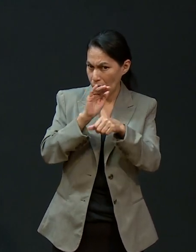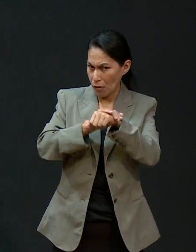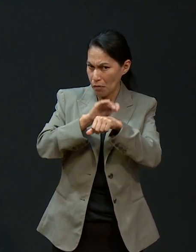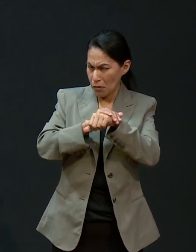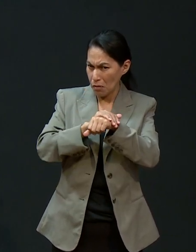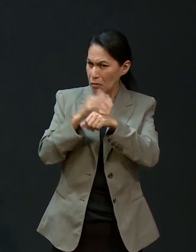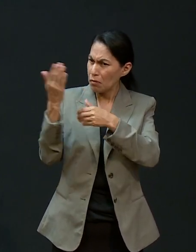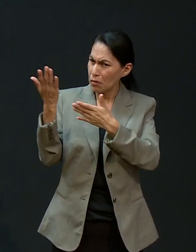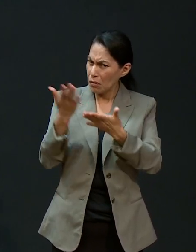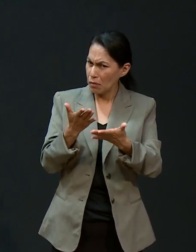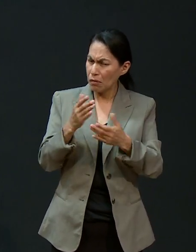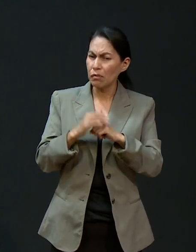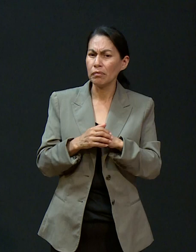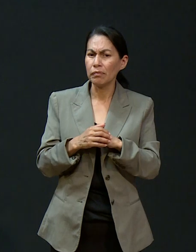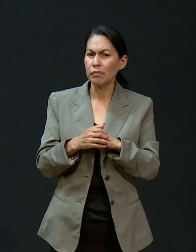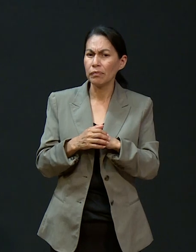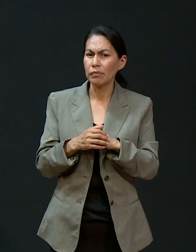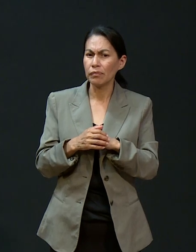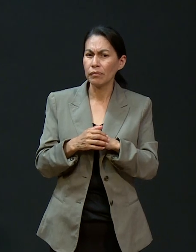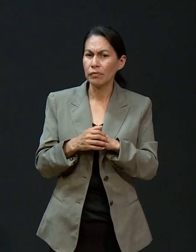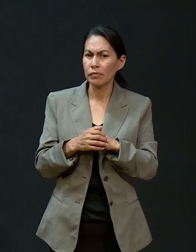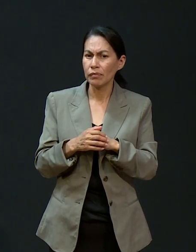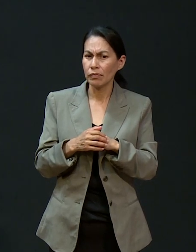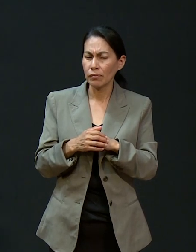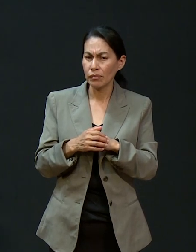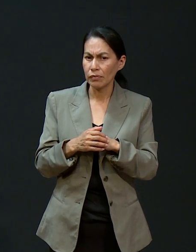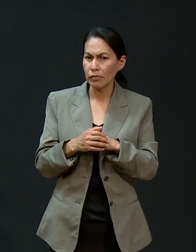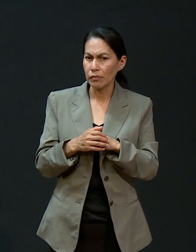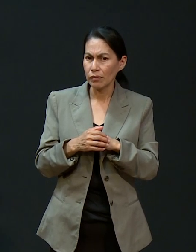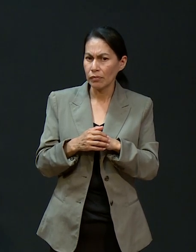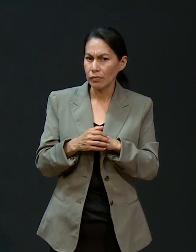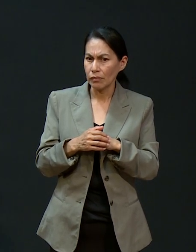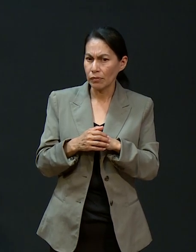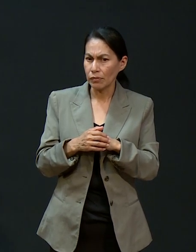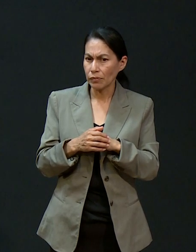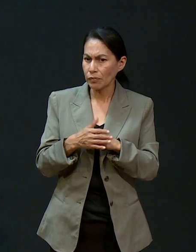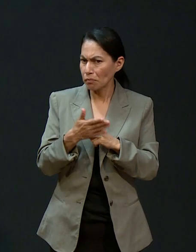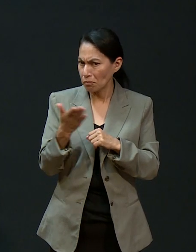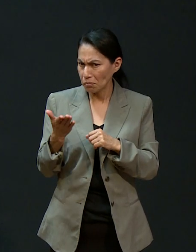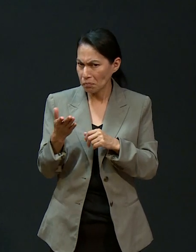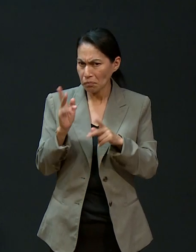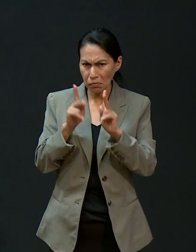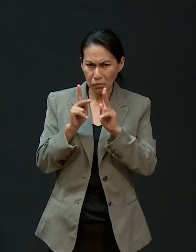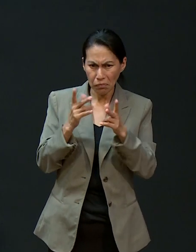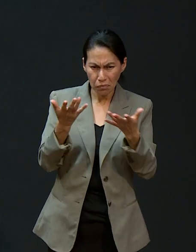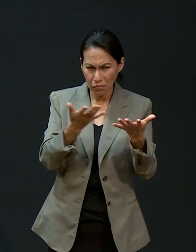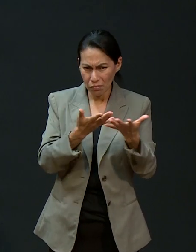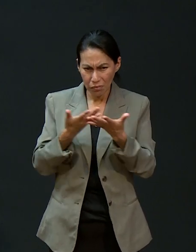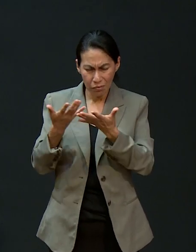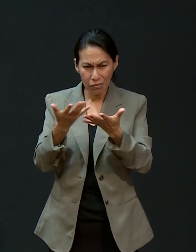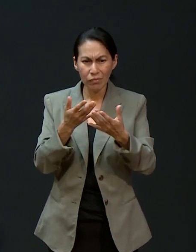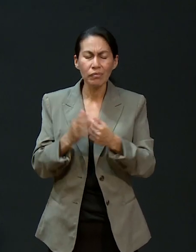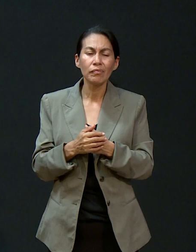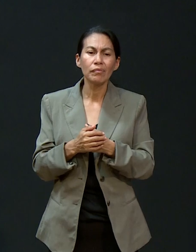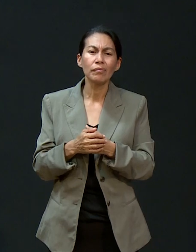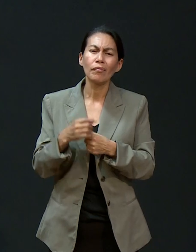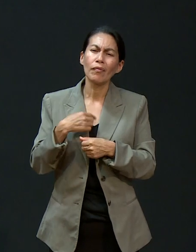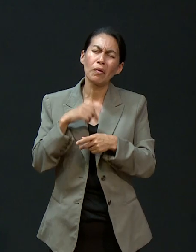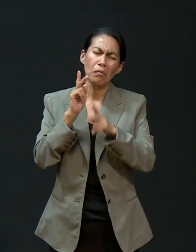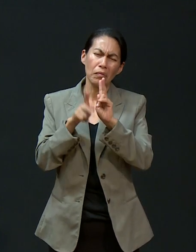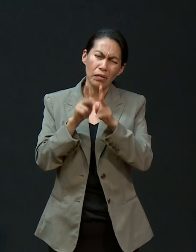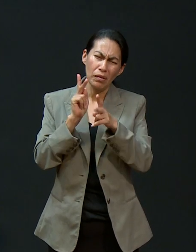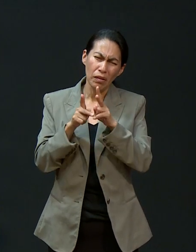pareja de amigos de aquí, estaban para una muerza en nuestra casa, para una convivencia. Y